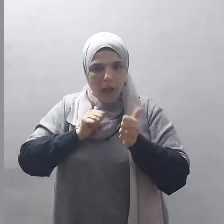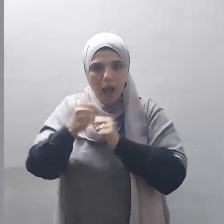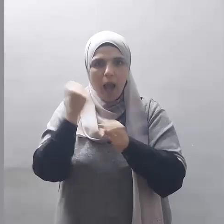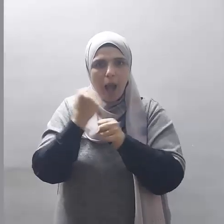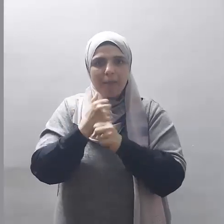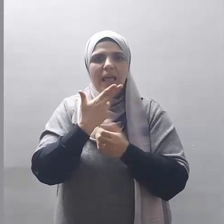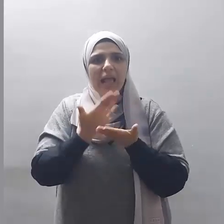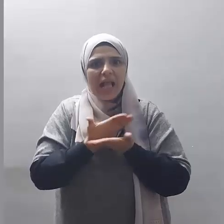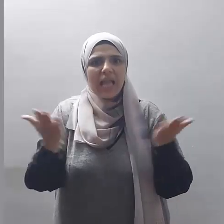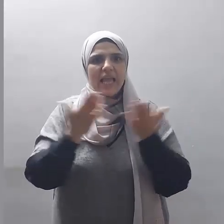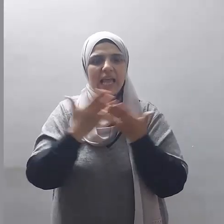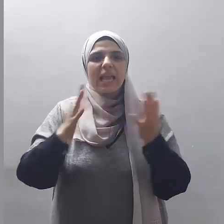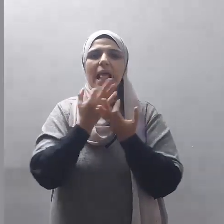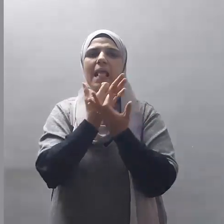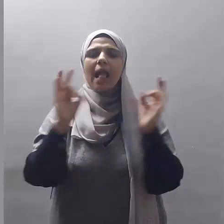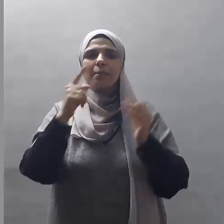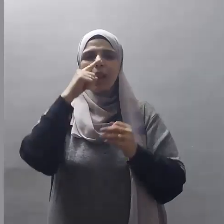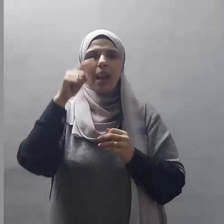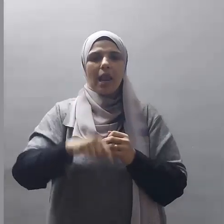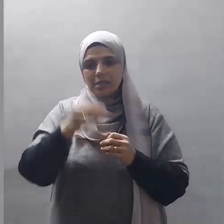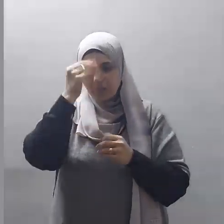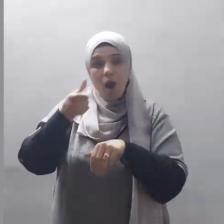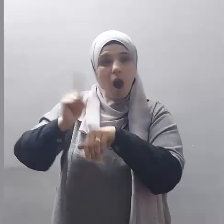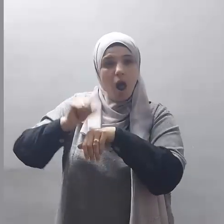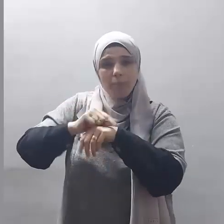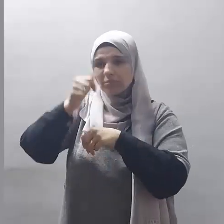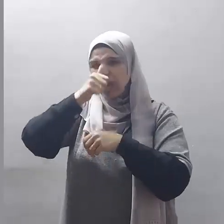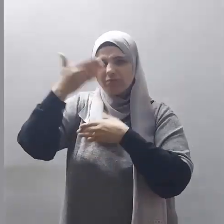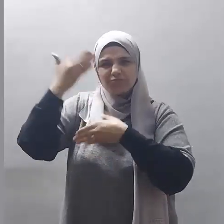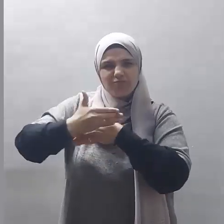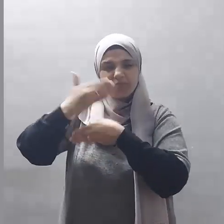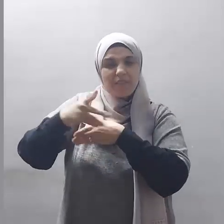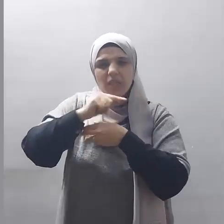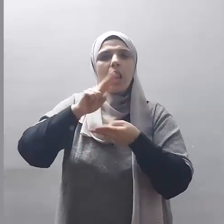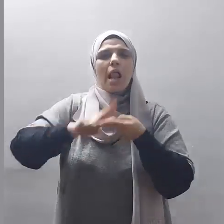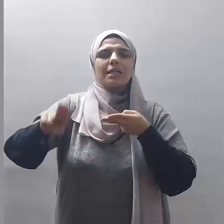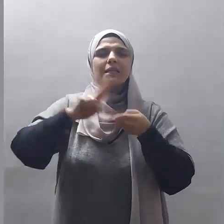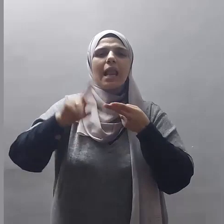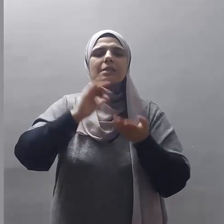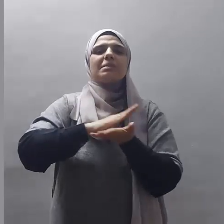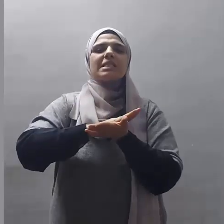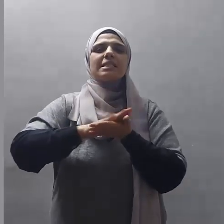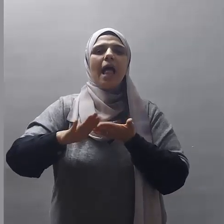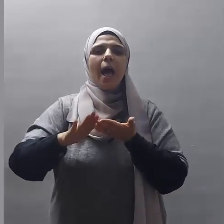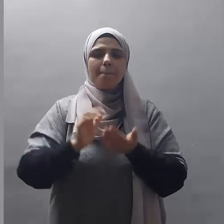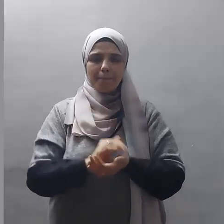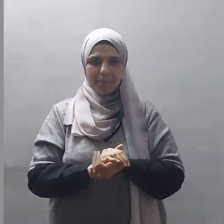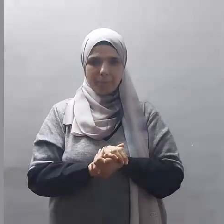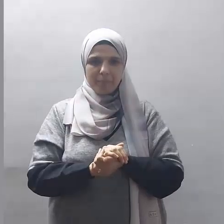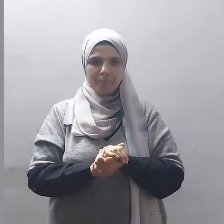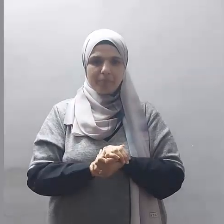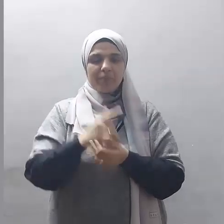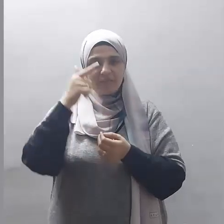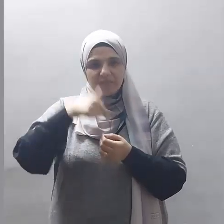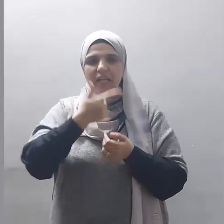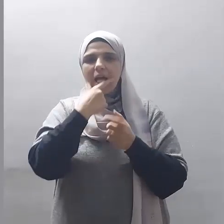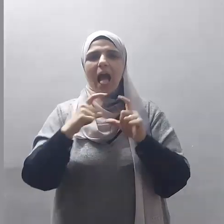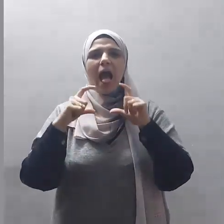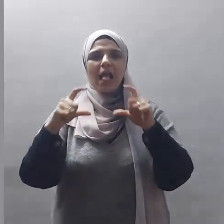بصفة عامة، وإلى صلة الرحم والصلح بين الناس بصفة خاصة. وفي الحديث القدسي: